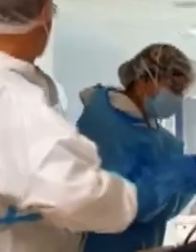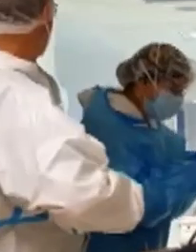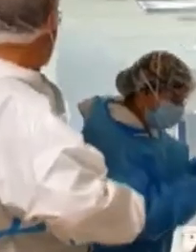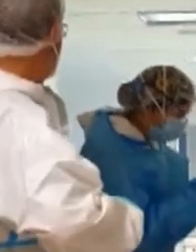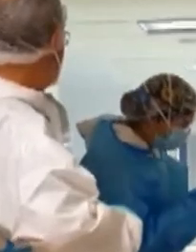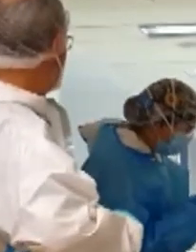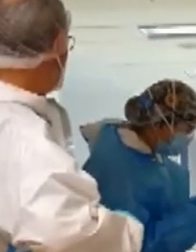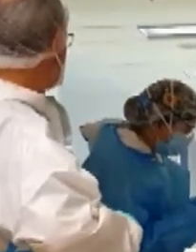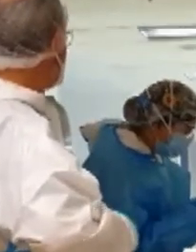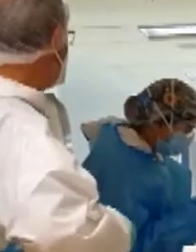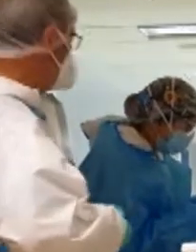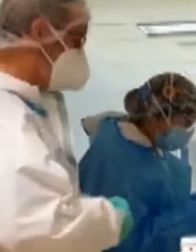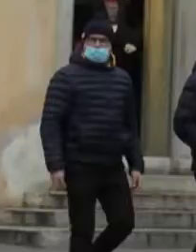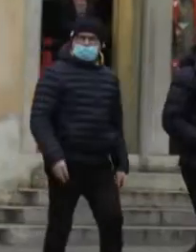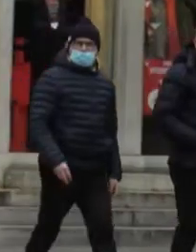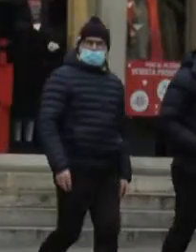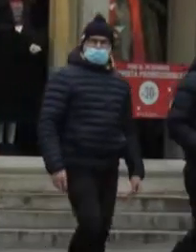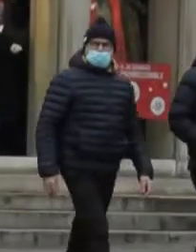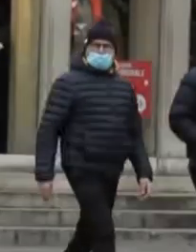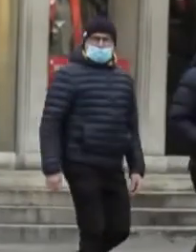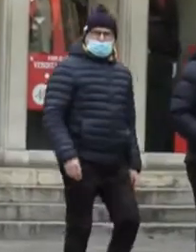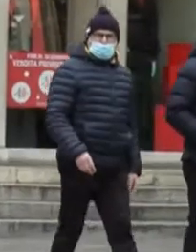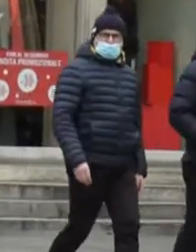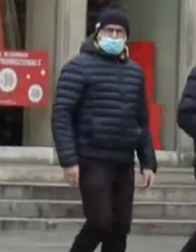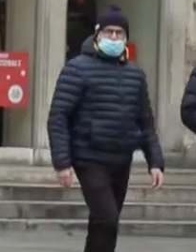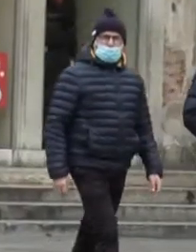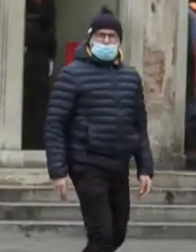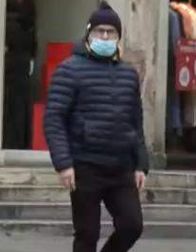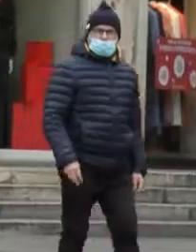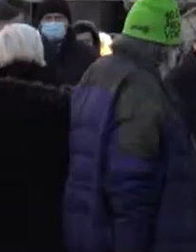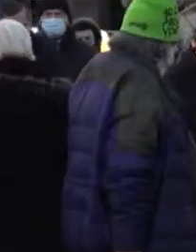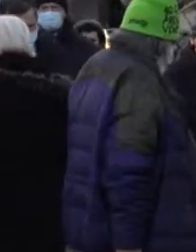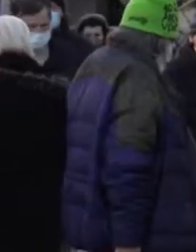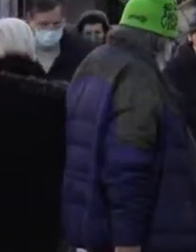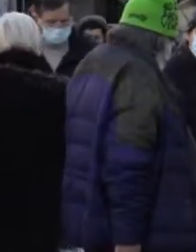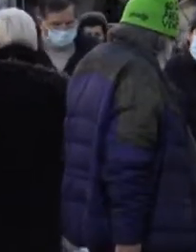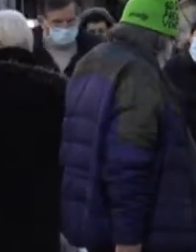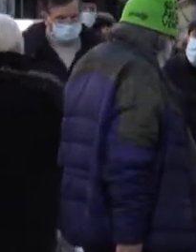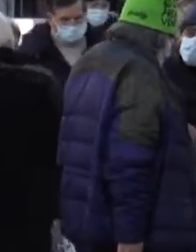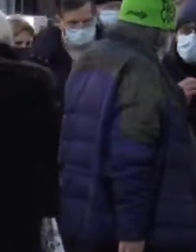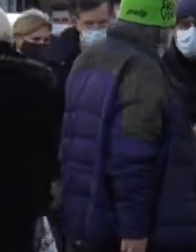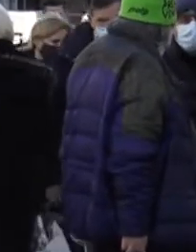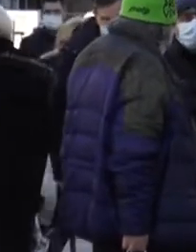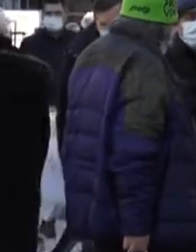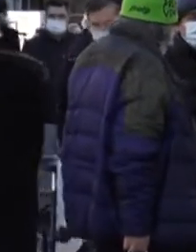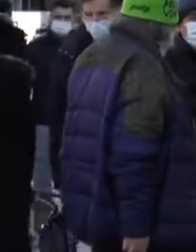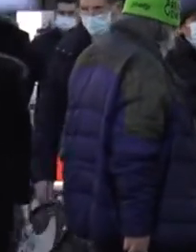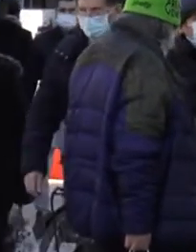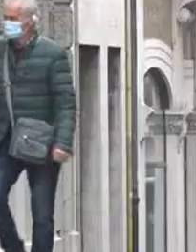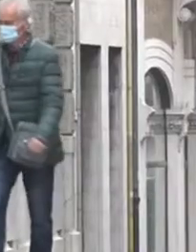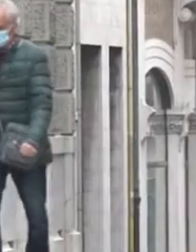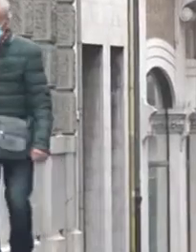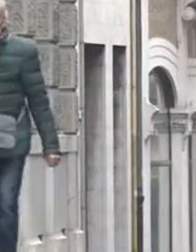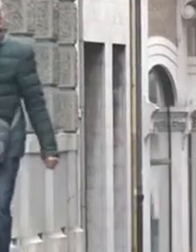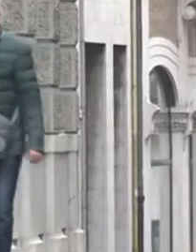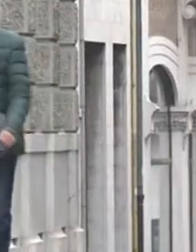La curva scende ancora, ma la parola d'ordine resta una e una sola: prudenza. Anche perché, ribadisce il governatore Luca Zaia,